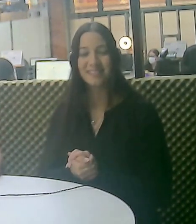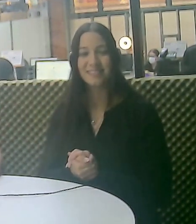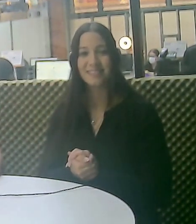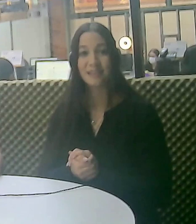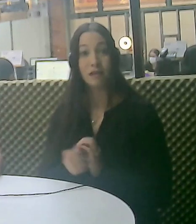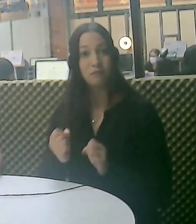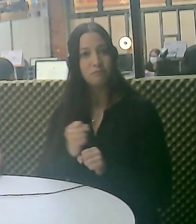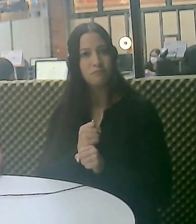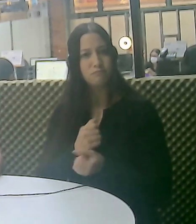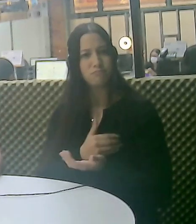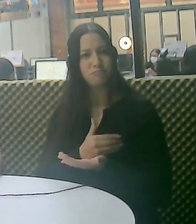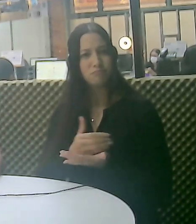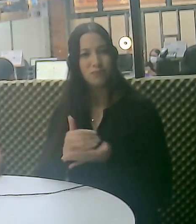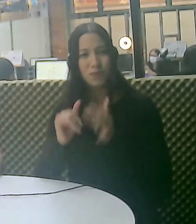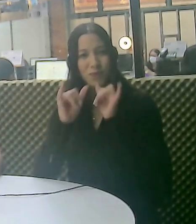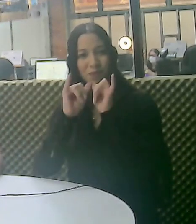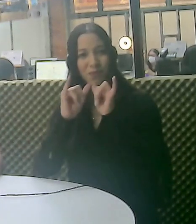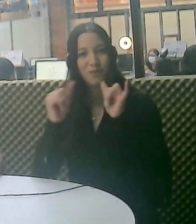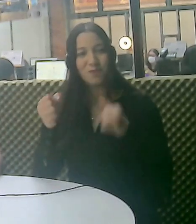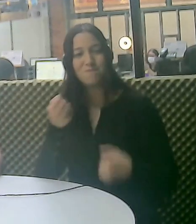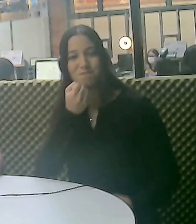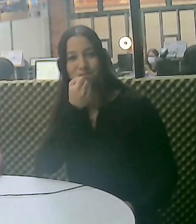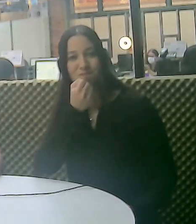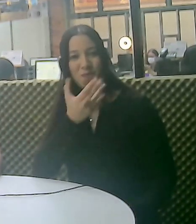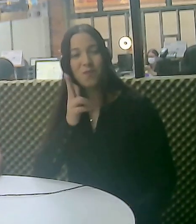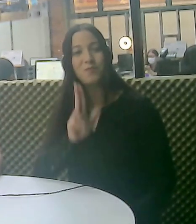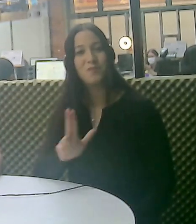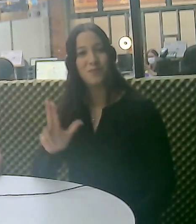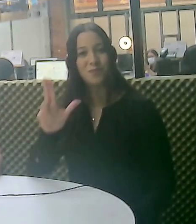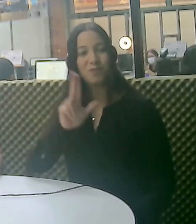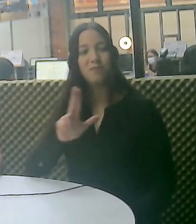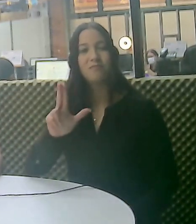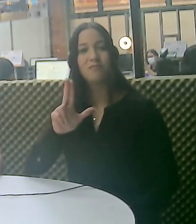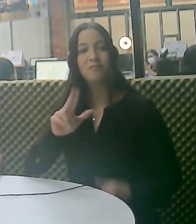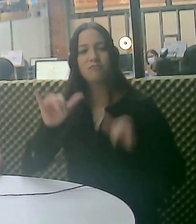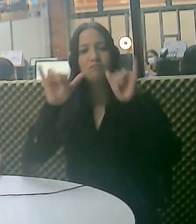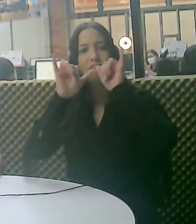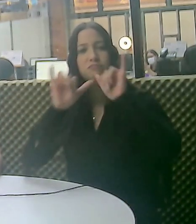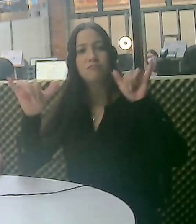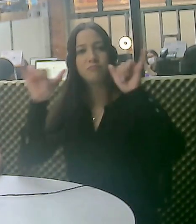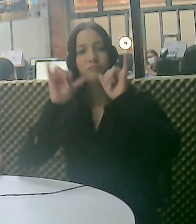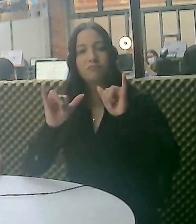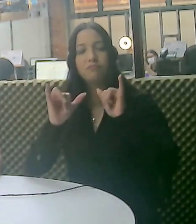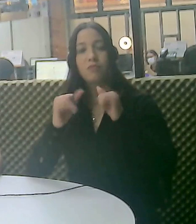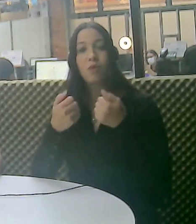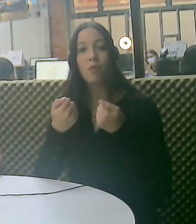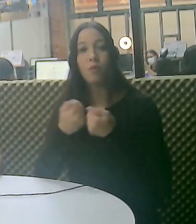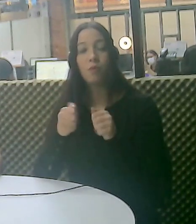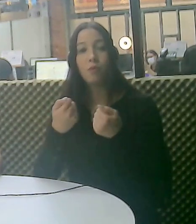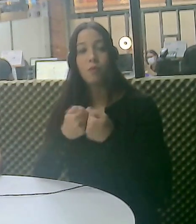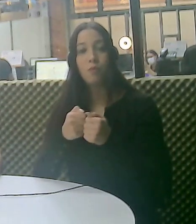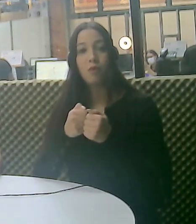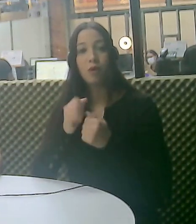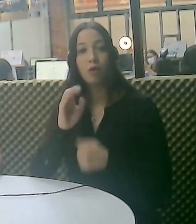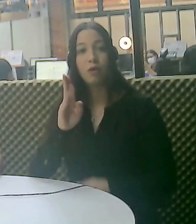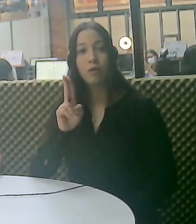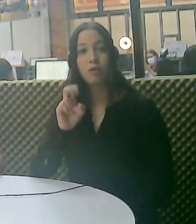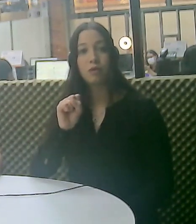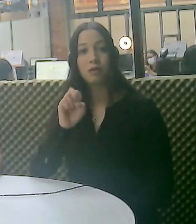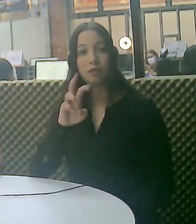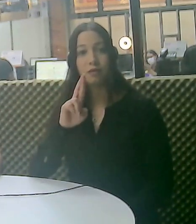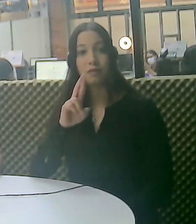O ano começou com uma boa notícia para Uberlândia, após a divulgação feita pela startup de transporte de passageiros Buzer na